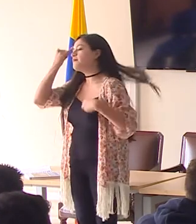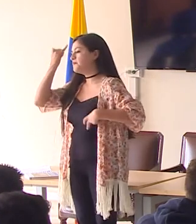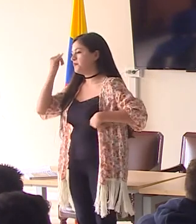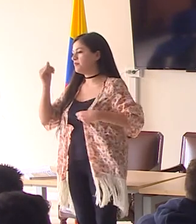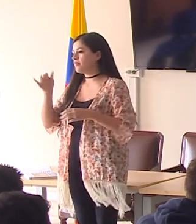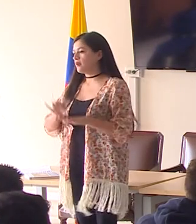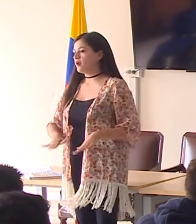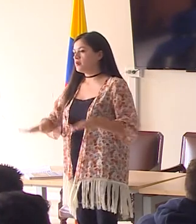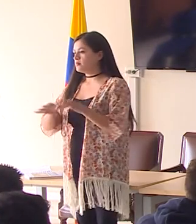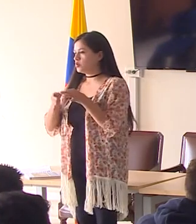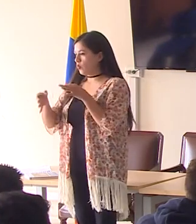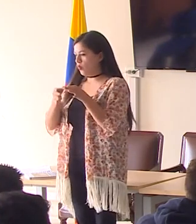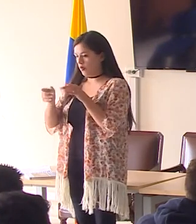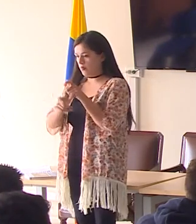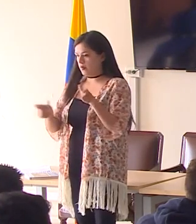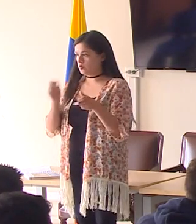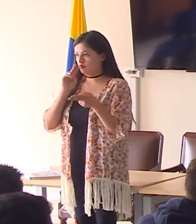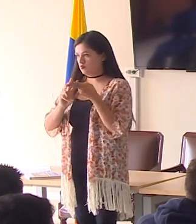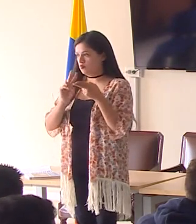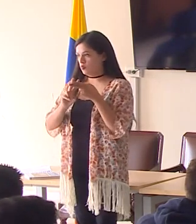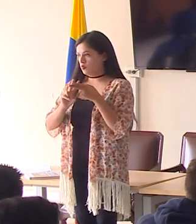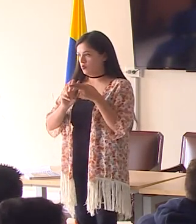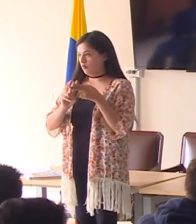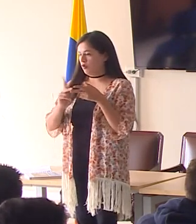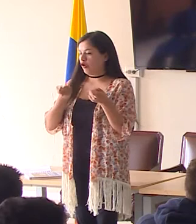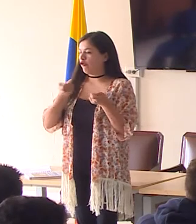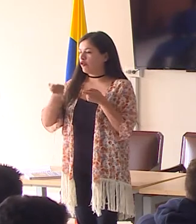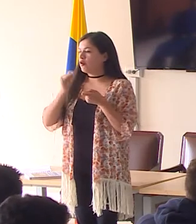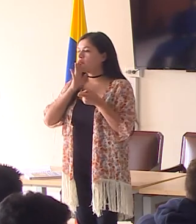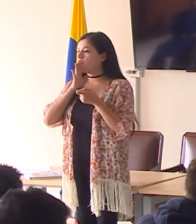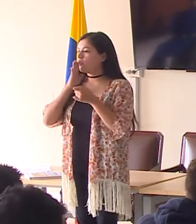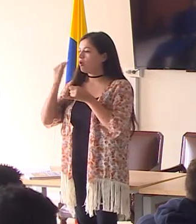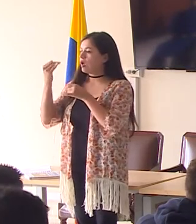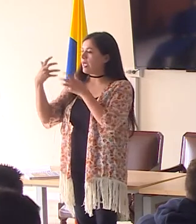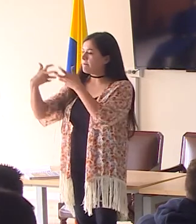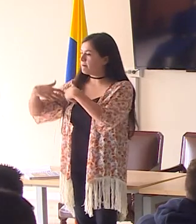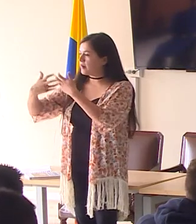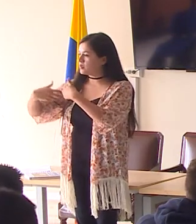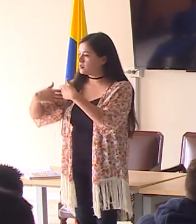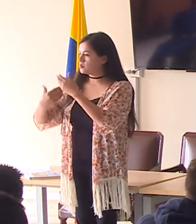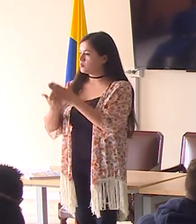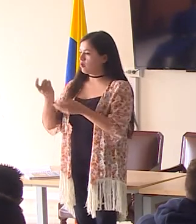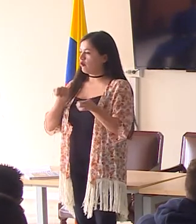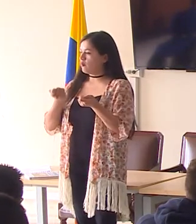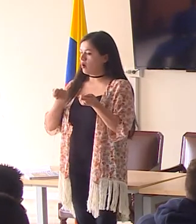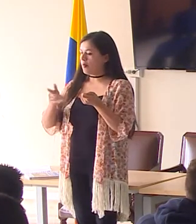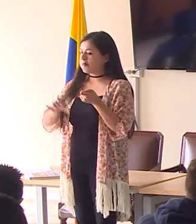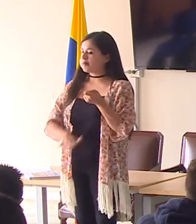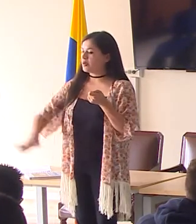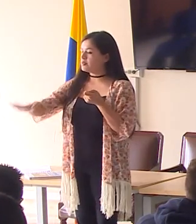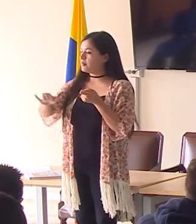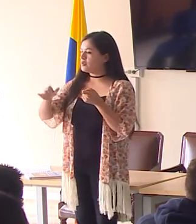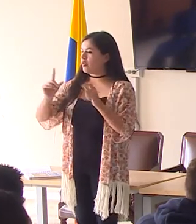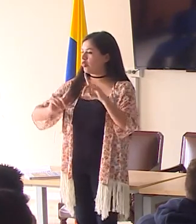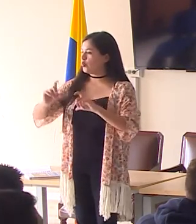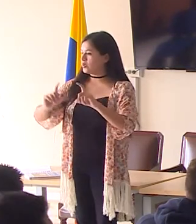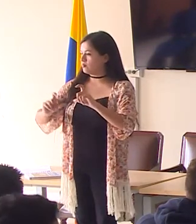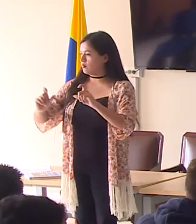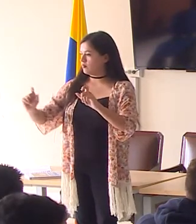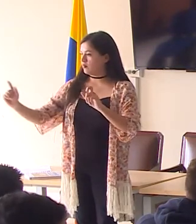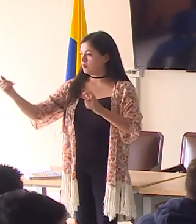privada vemos que se ha tomado nuestras ciudades también generan los conflictos importantes en términos no solamente